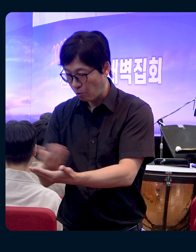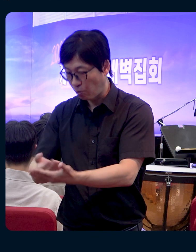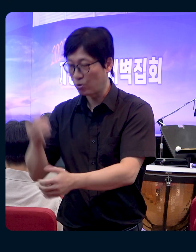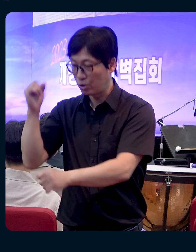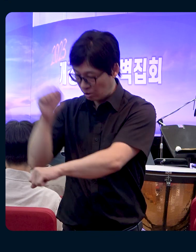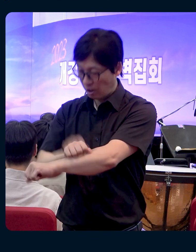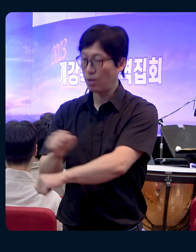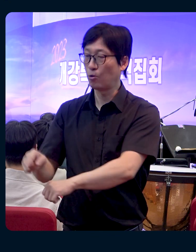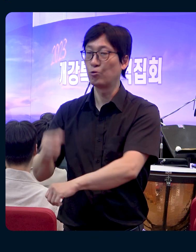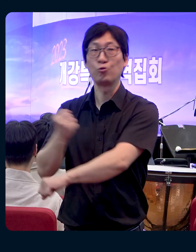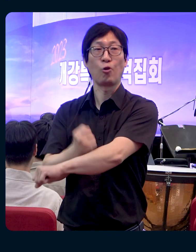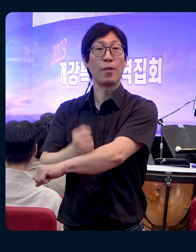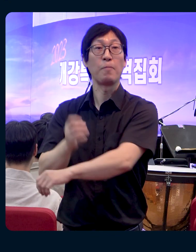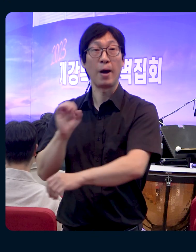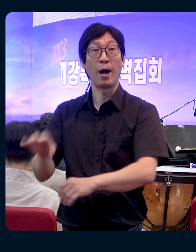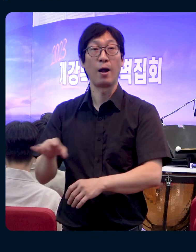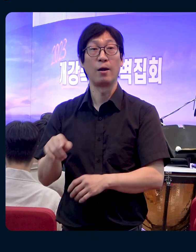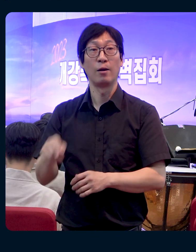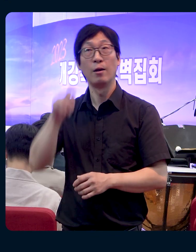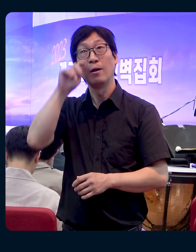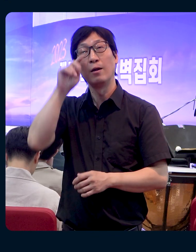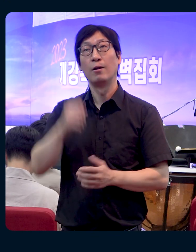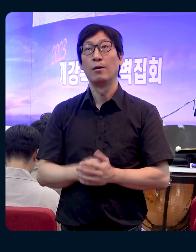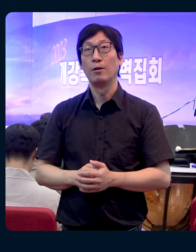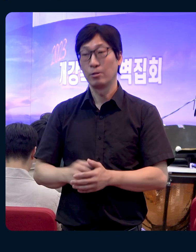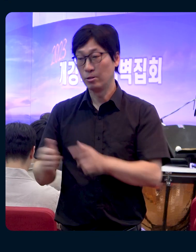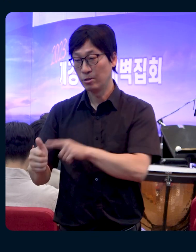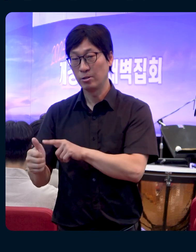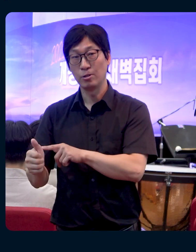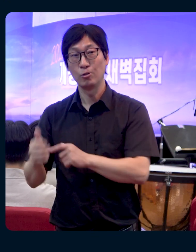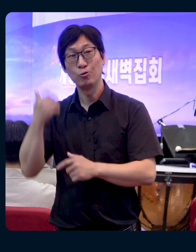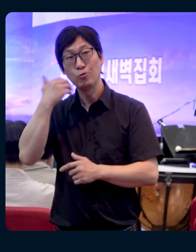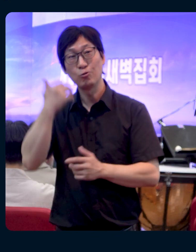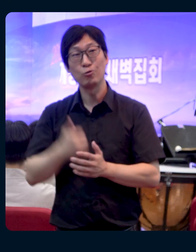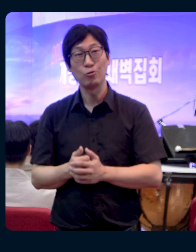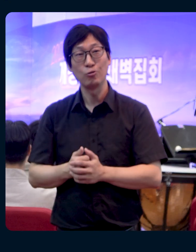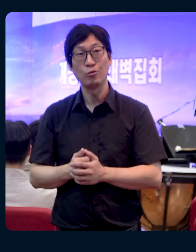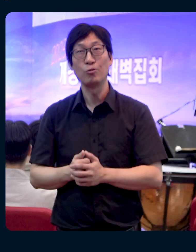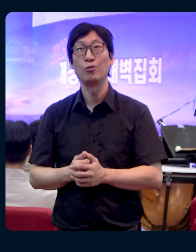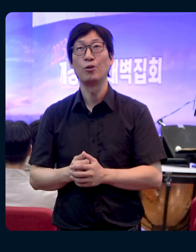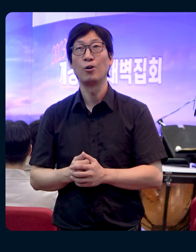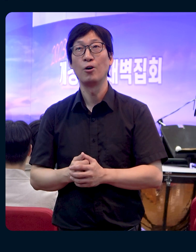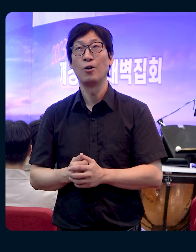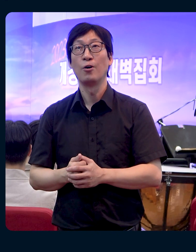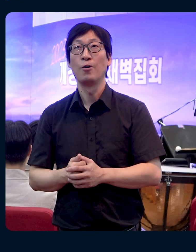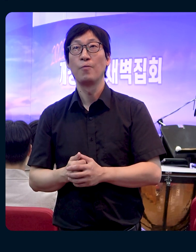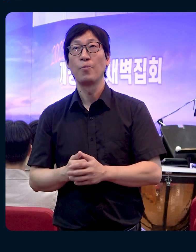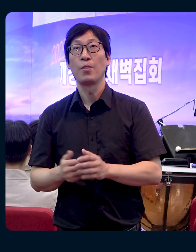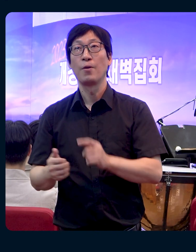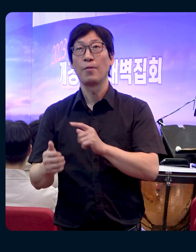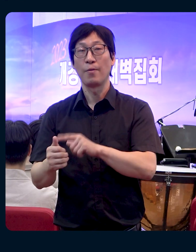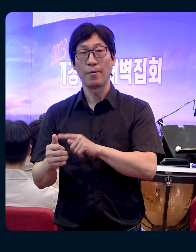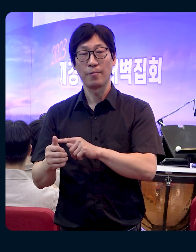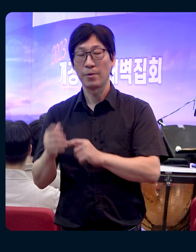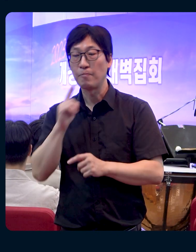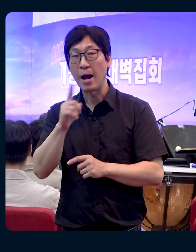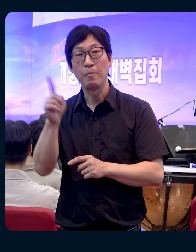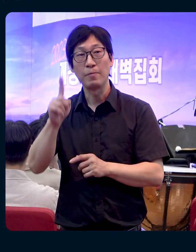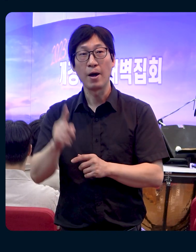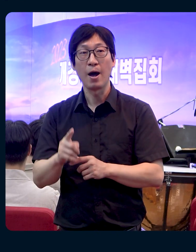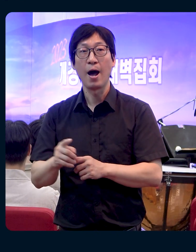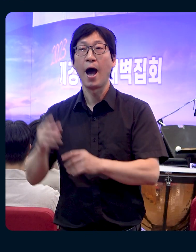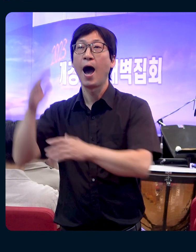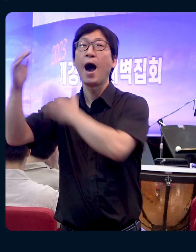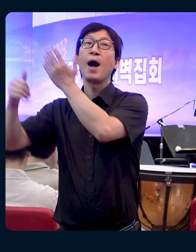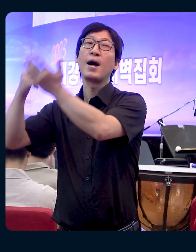얼마나 수고하시냐고 그랬더니 그 청소부가 그랬다는 거 아니에요. 아니요, 저는 학교 앞을 쓸고 있는 것이 아니라 하나님이 창조하신